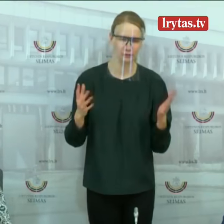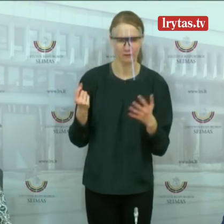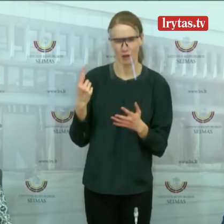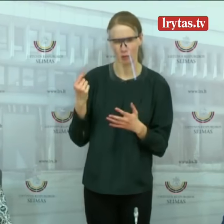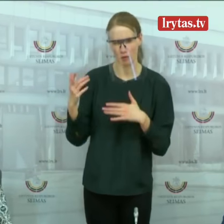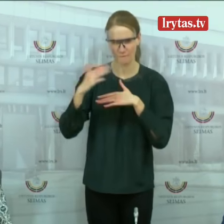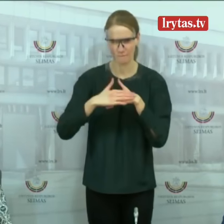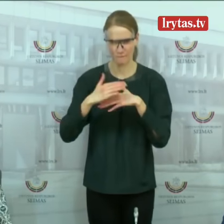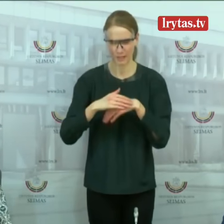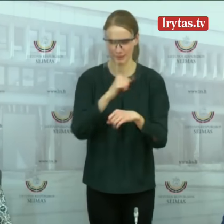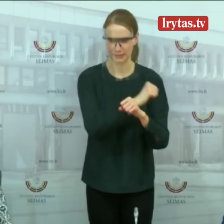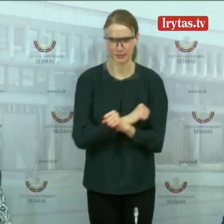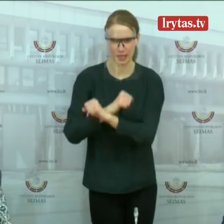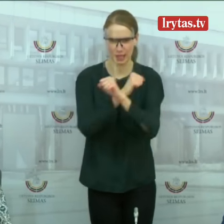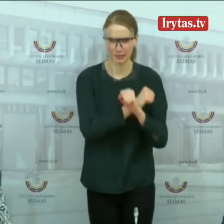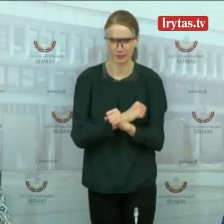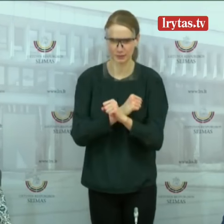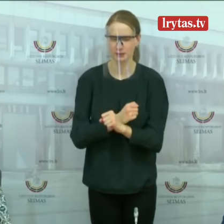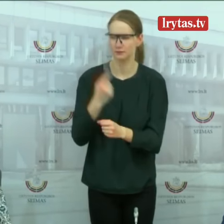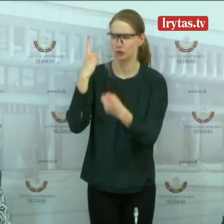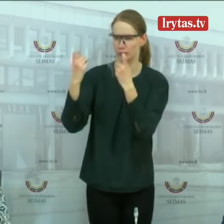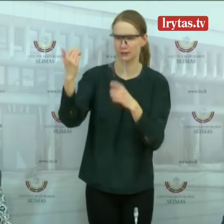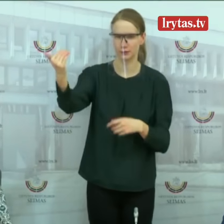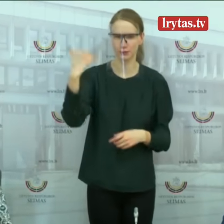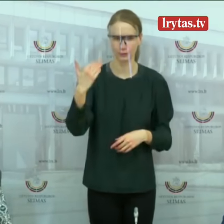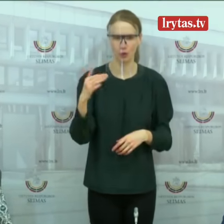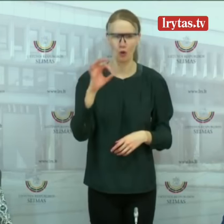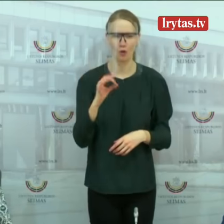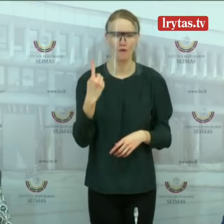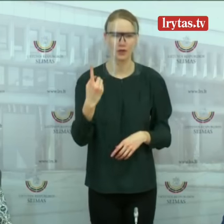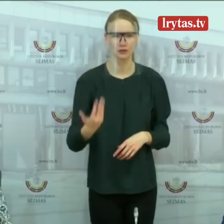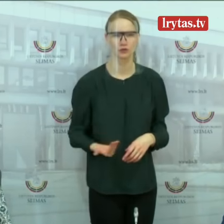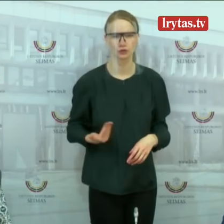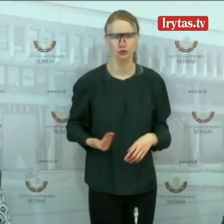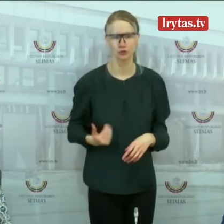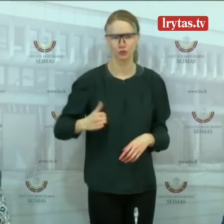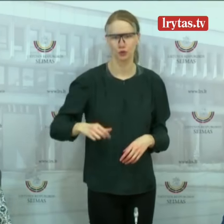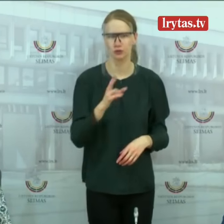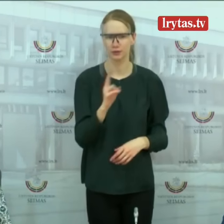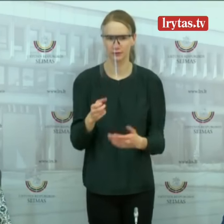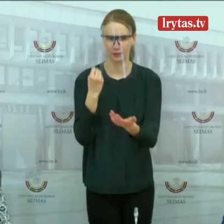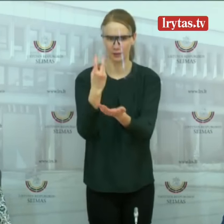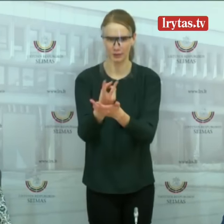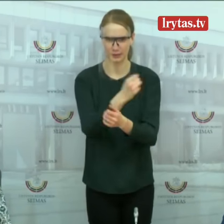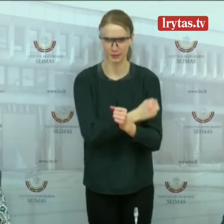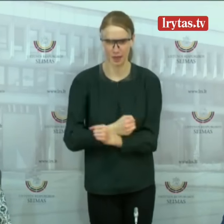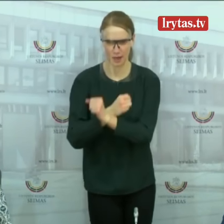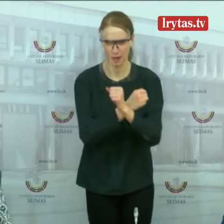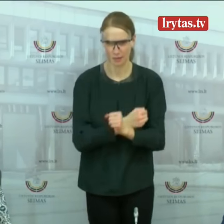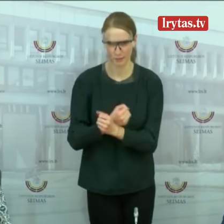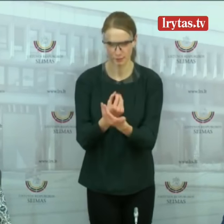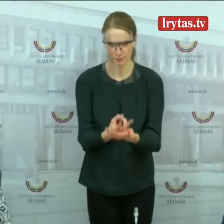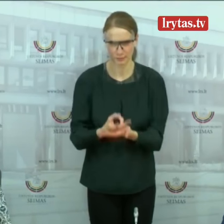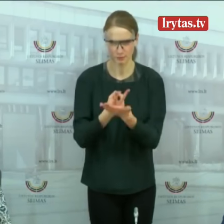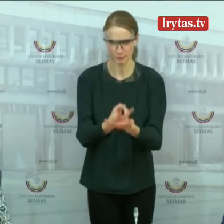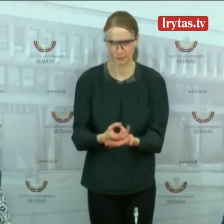iš santaros klinikų gauta informacija apie vieną gyventoją, kuris buvo hospitalizuotas santaros klinikose.